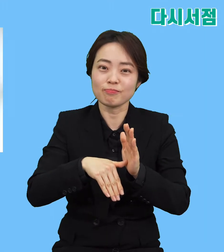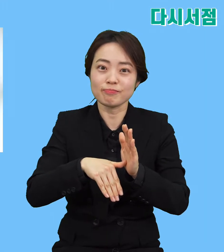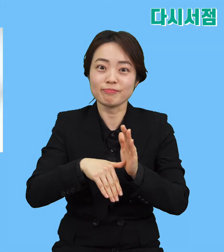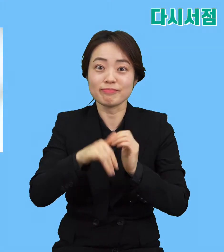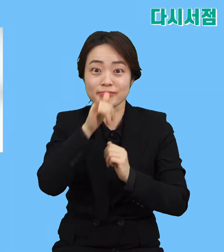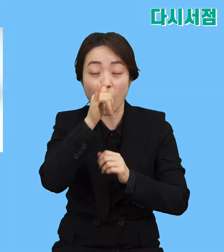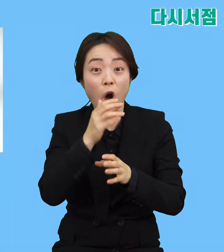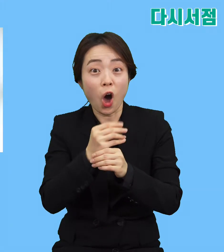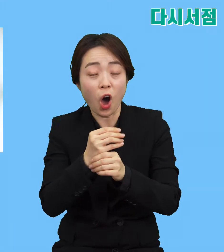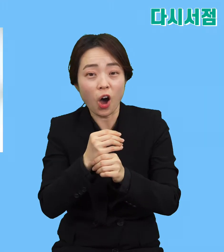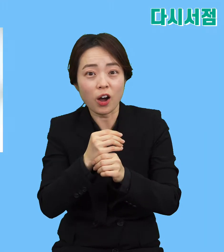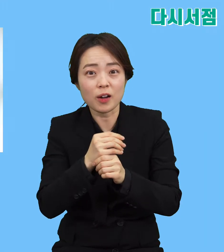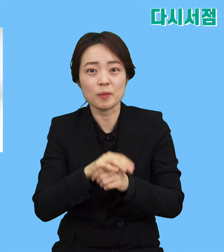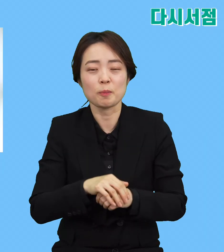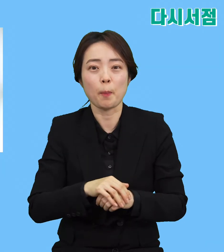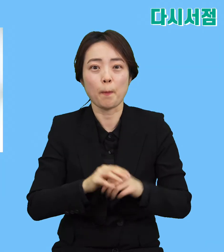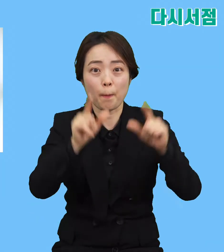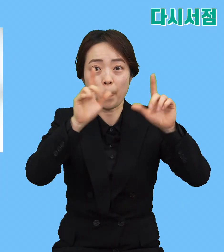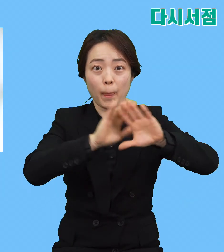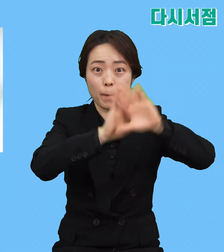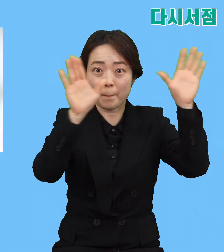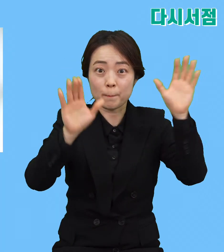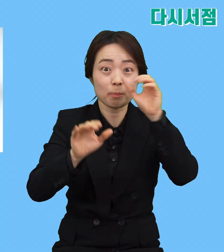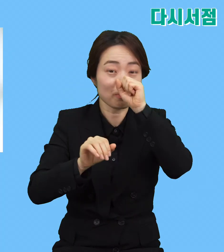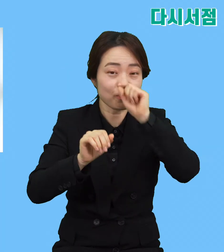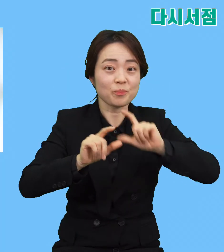그럴 때가 있긴 있어요. 그럴 때는 이제